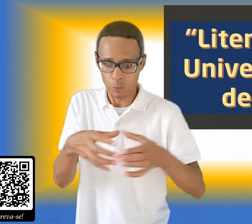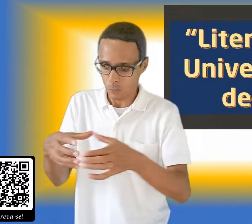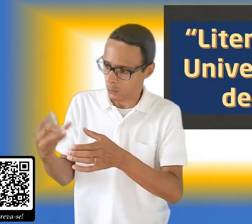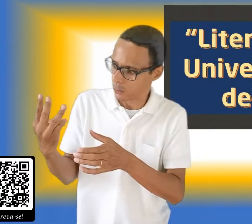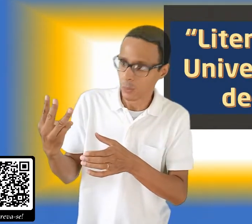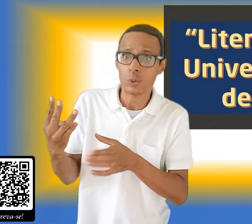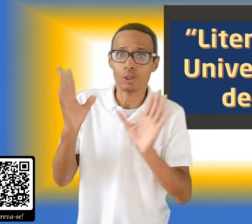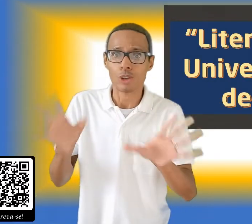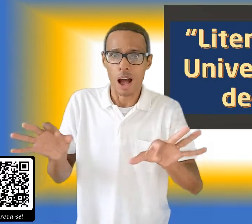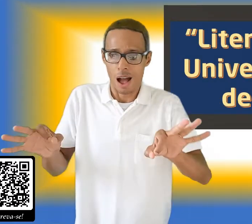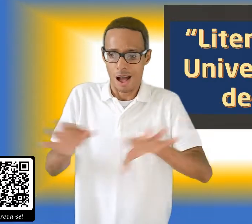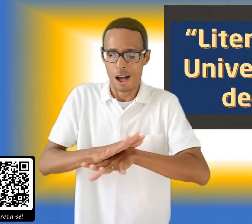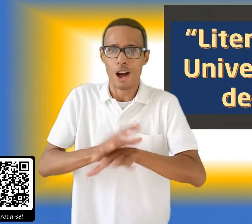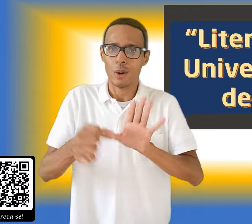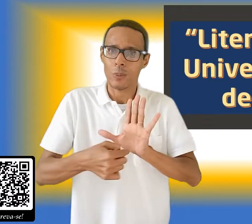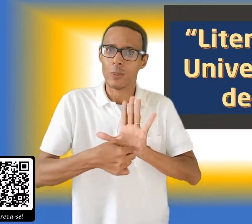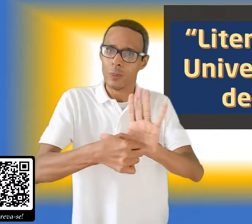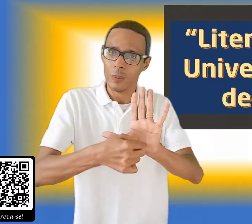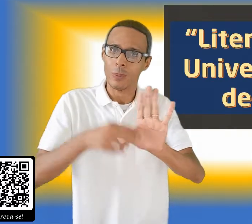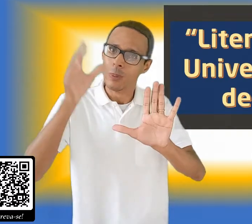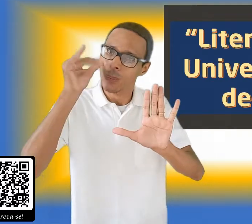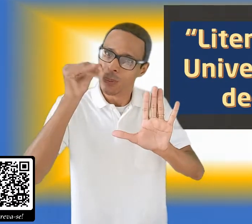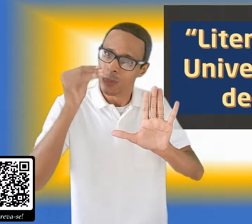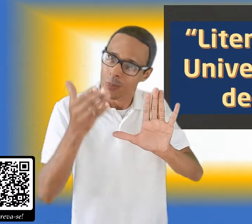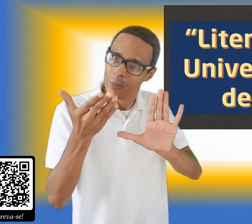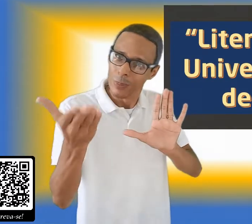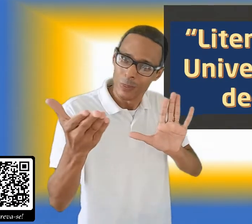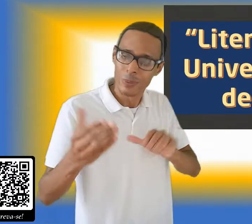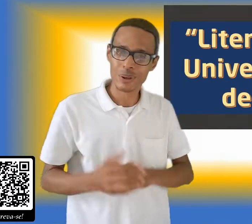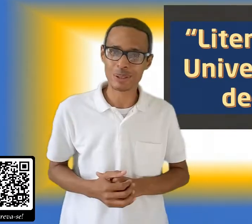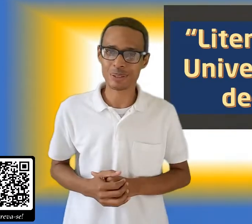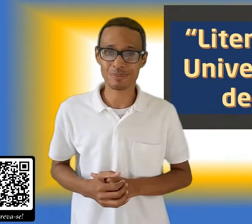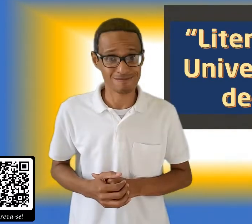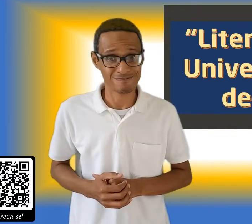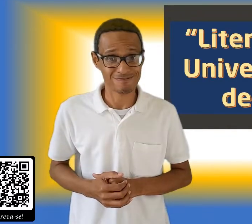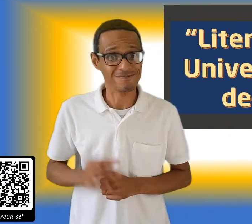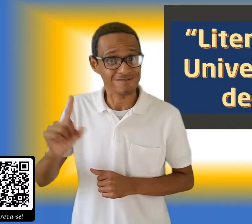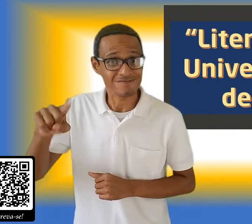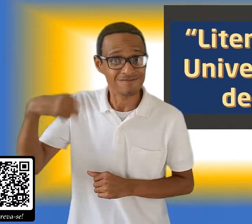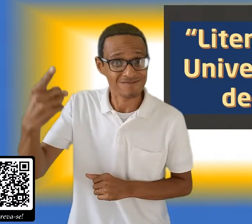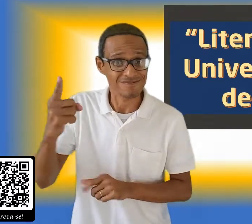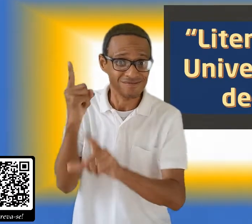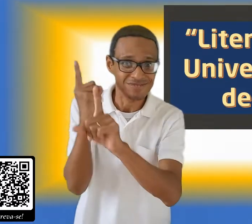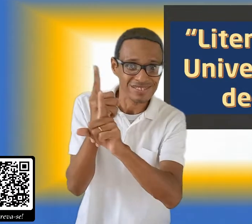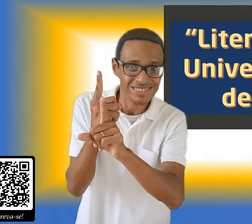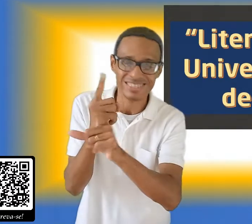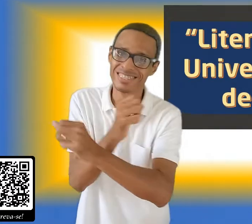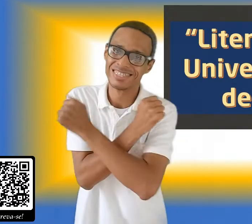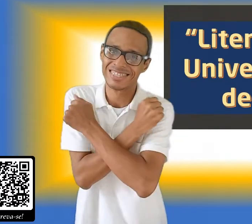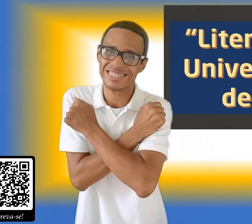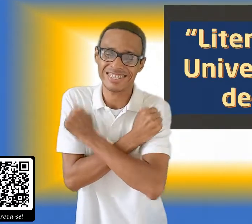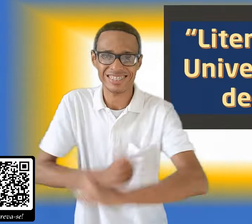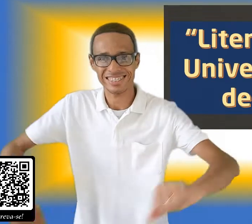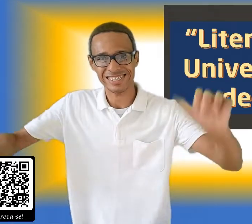você curtir e apreciar os outros títulos. Então, espero você lá. Grande